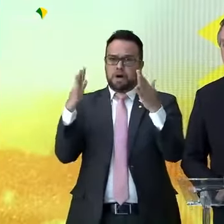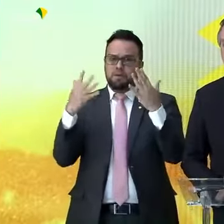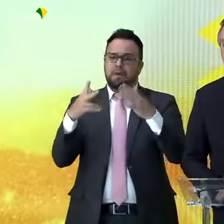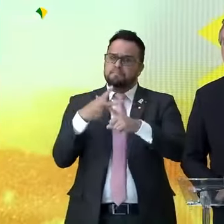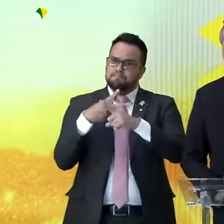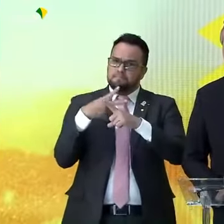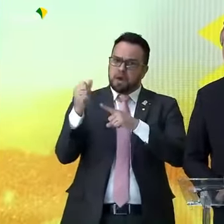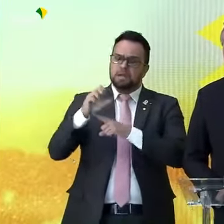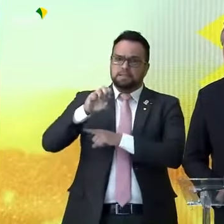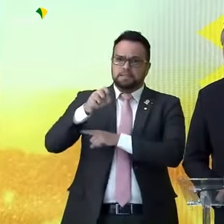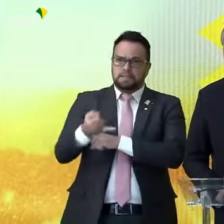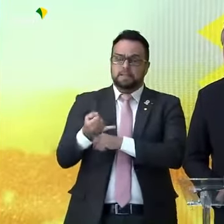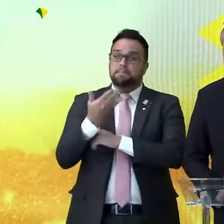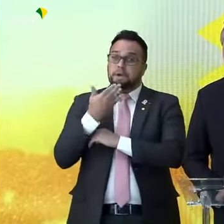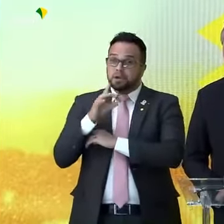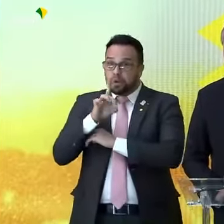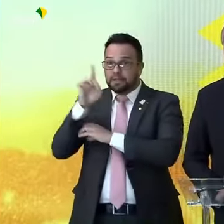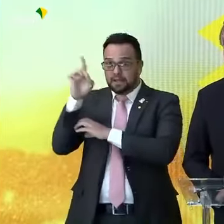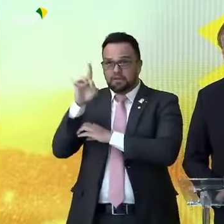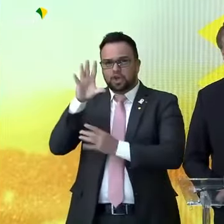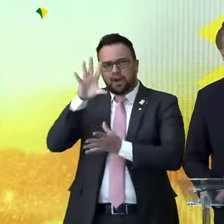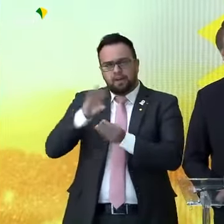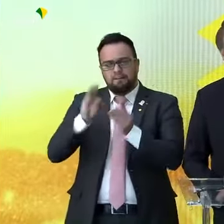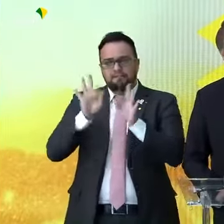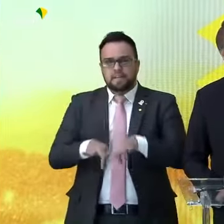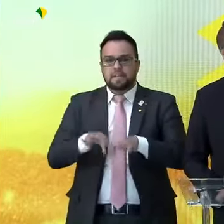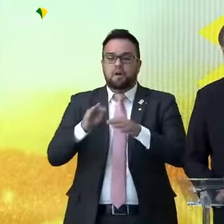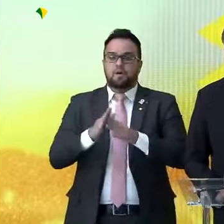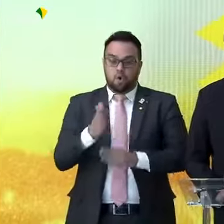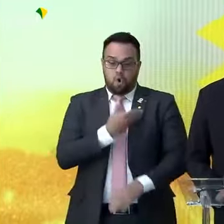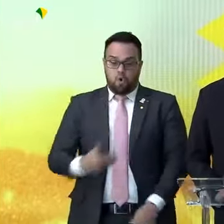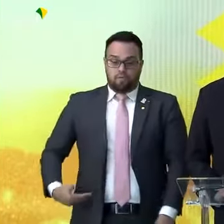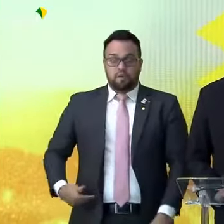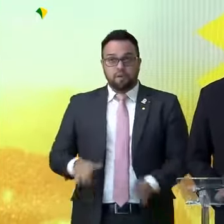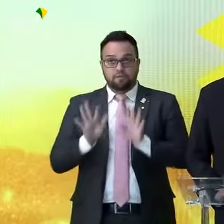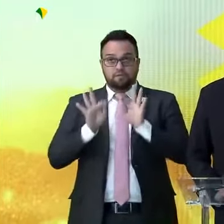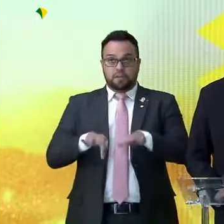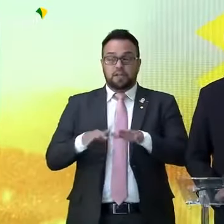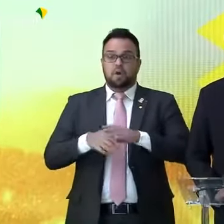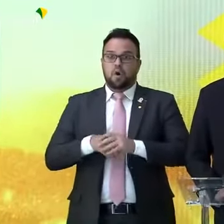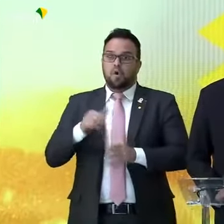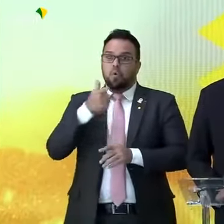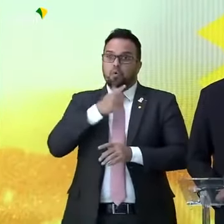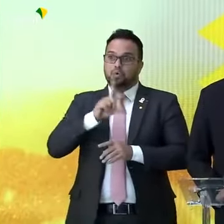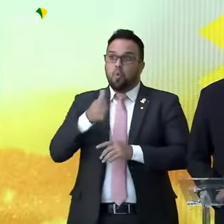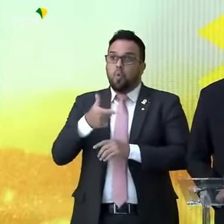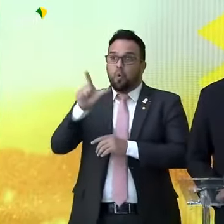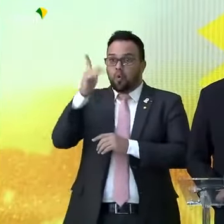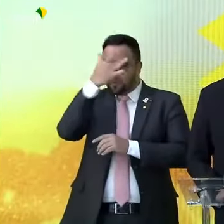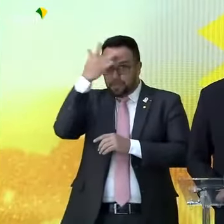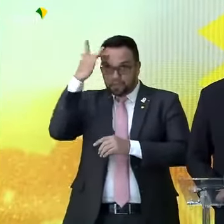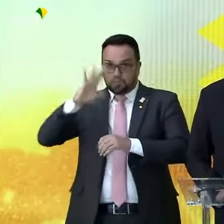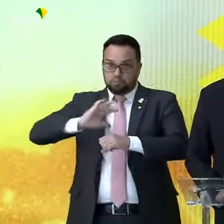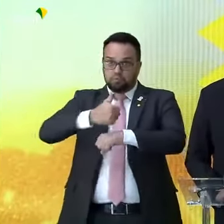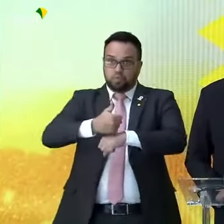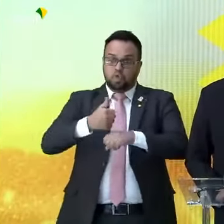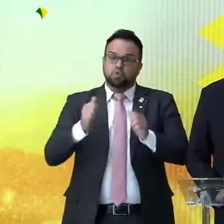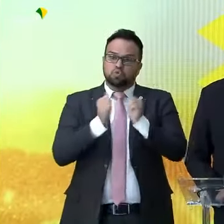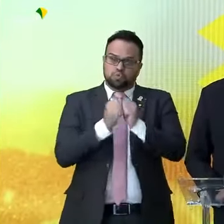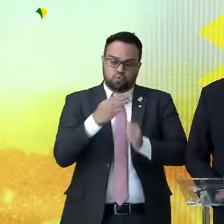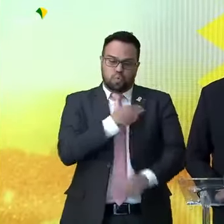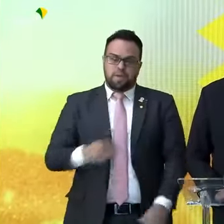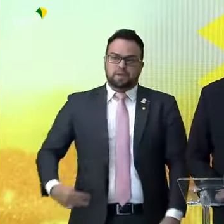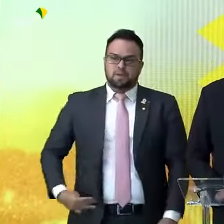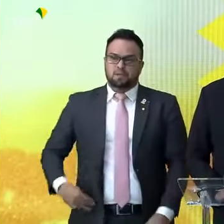e venceremos sim e peço a Deus terminando que ao final do nosso mandato eu consigo entregar juntamente com os ministros